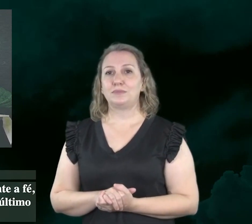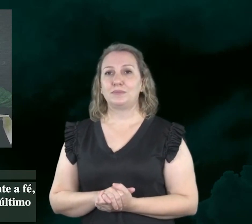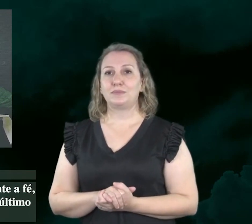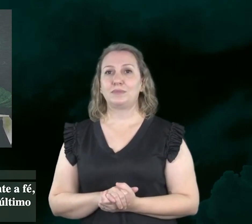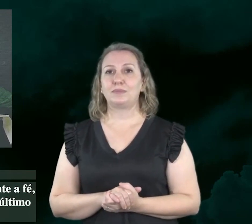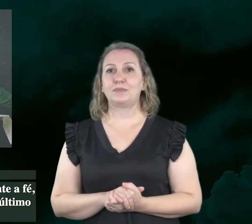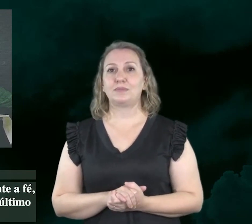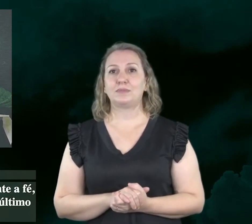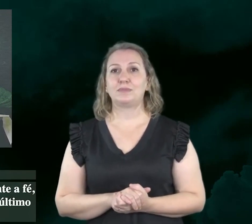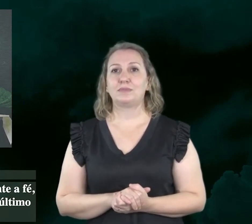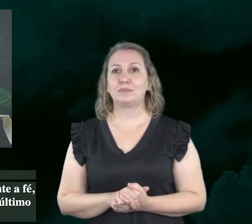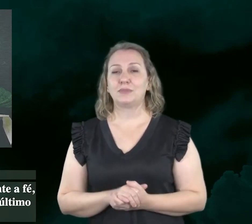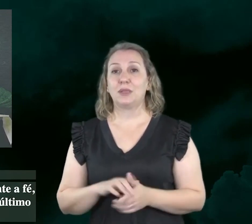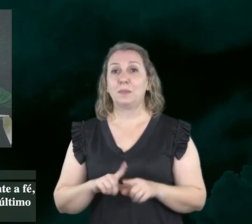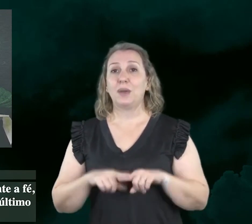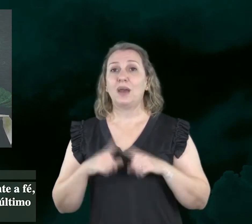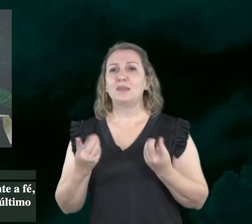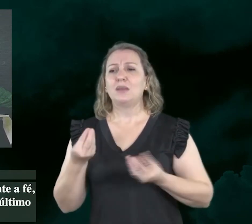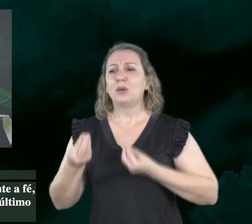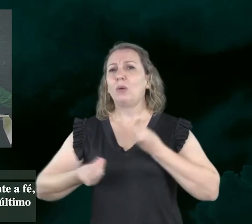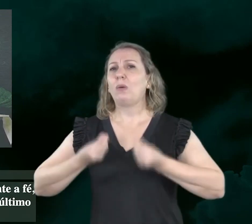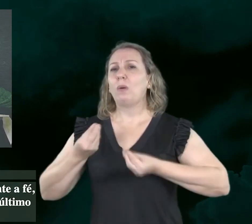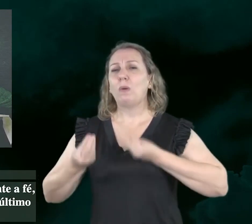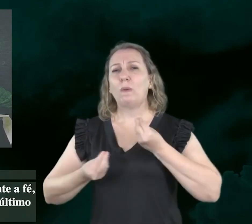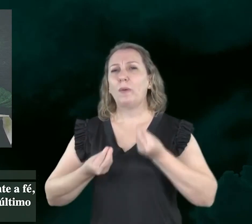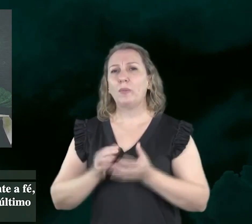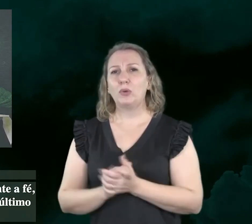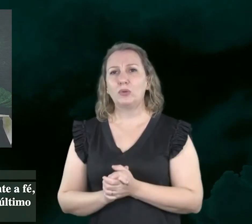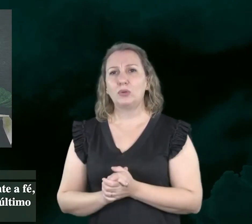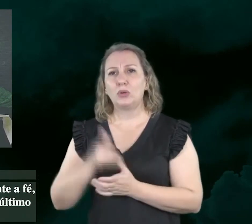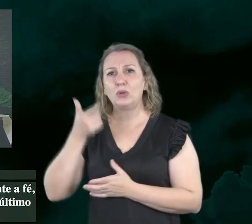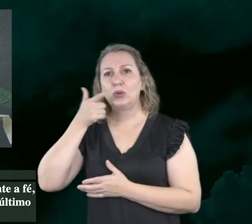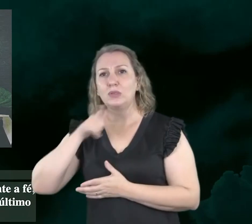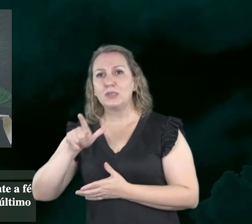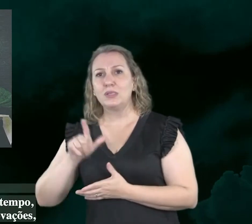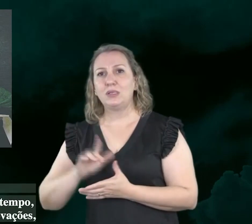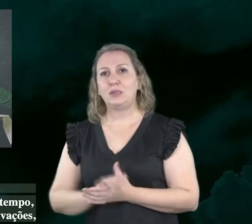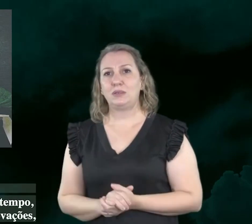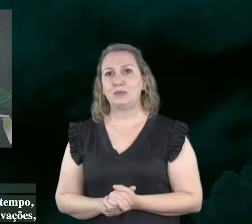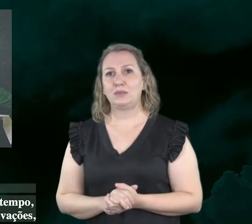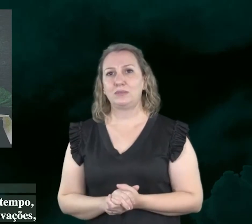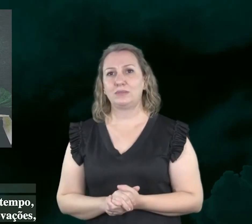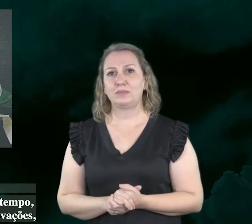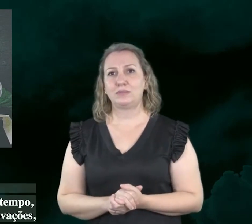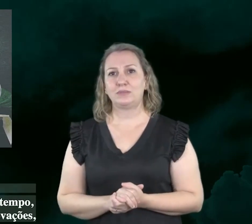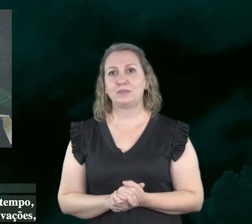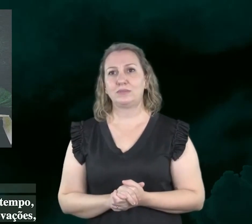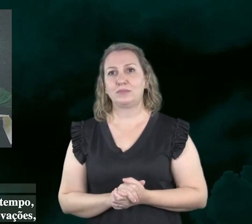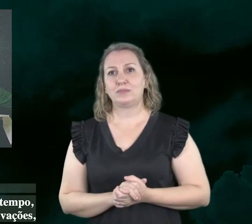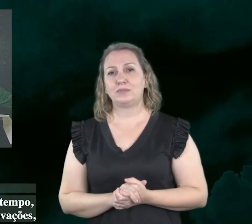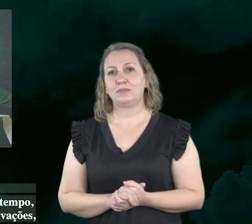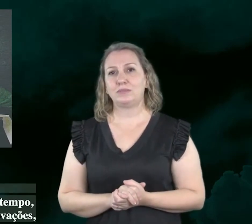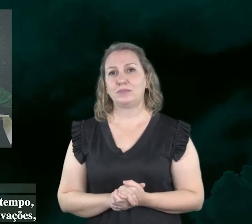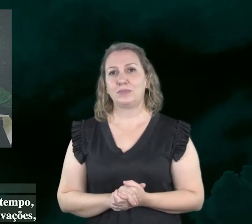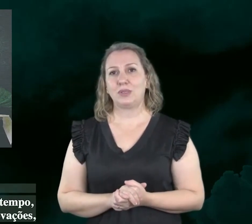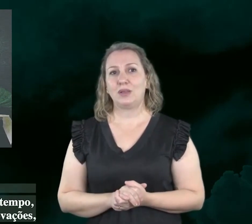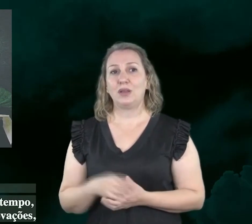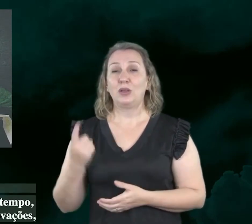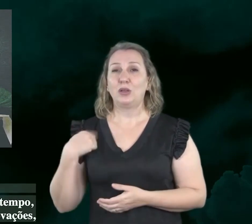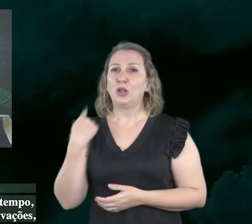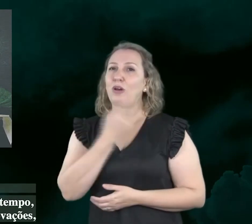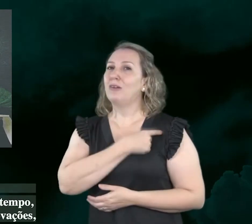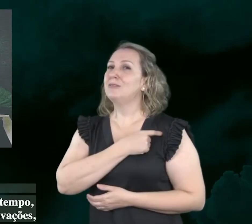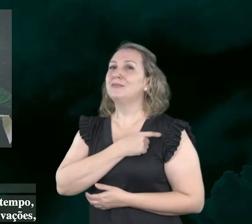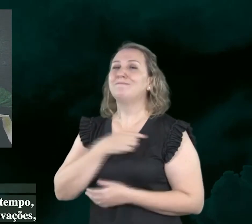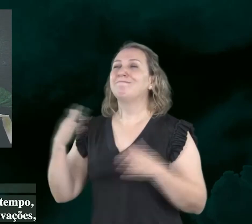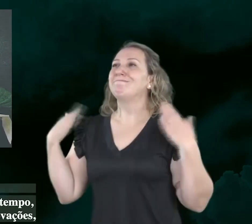Mas, para chegar lá, precisamos do versículo 6. Nisso exultais, embora no presente, por breve